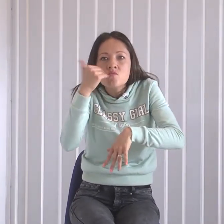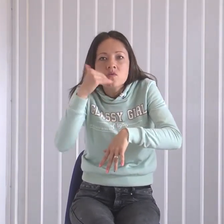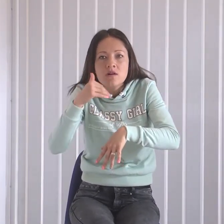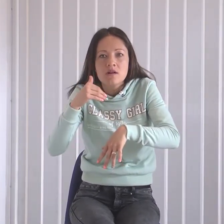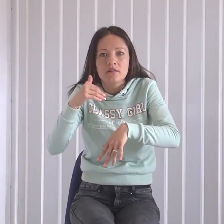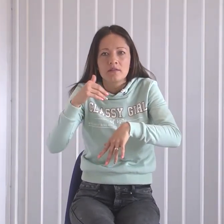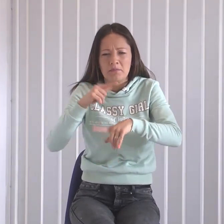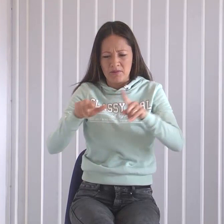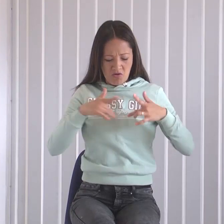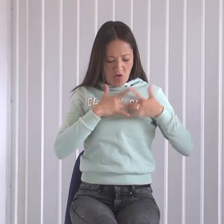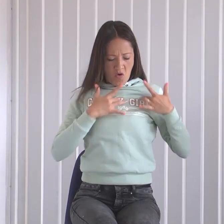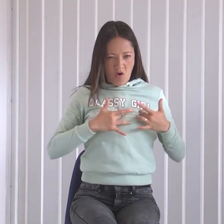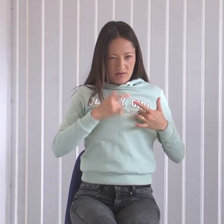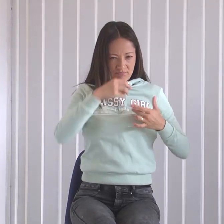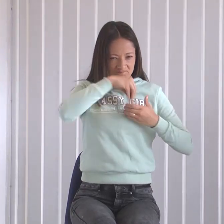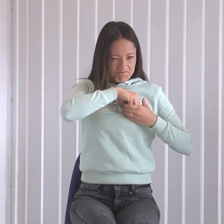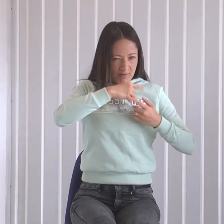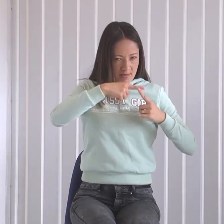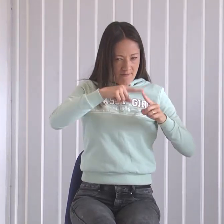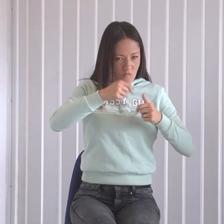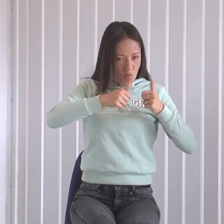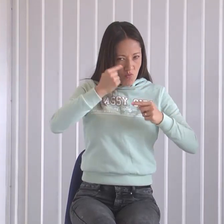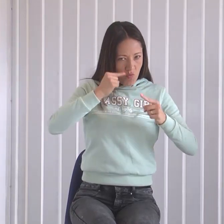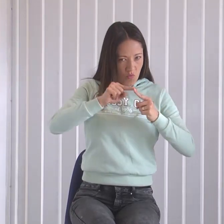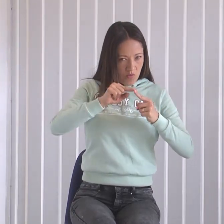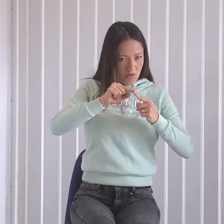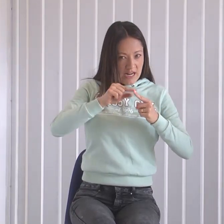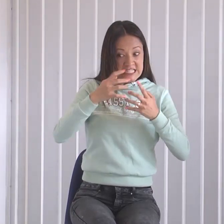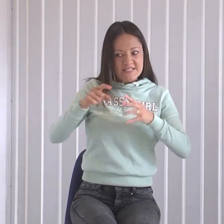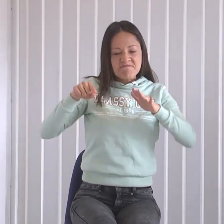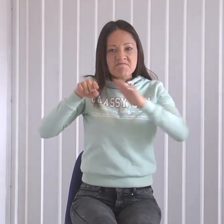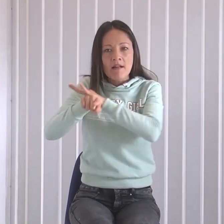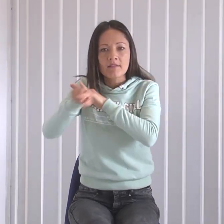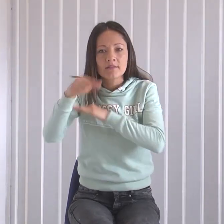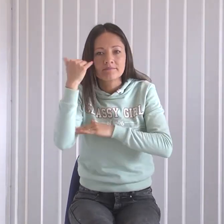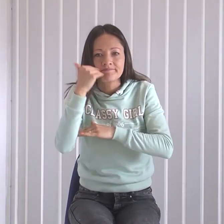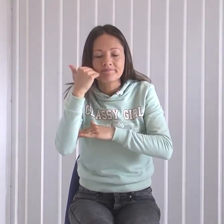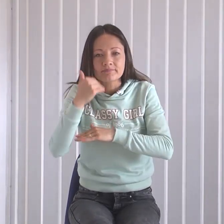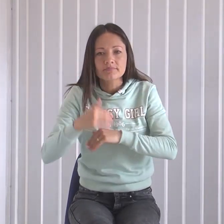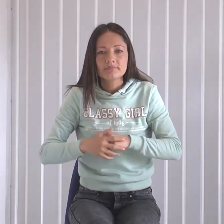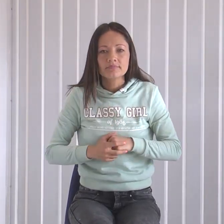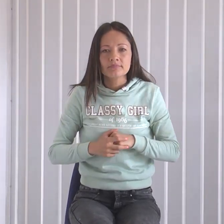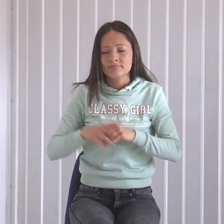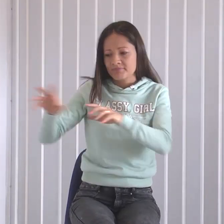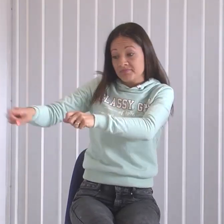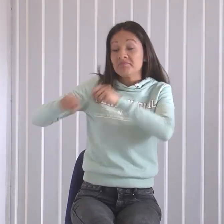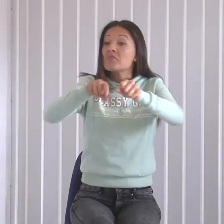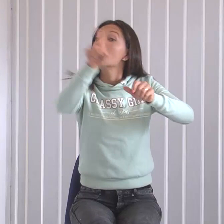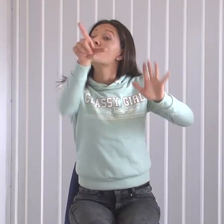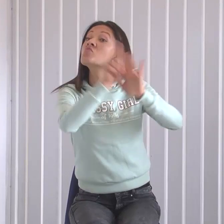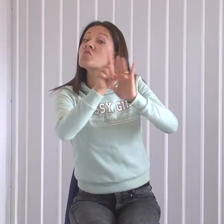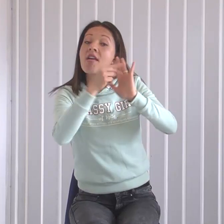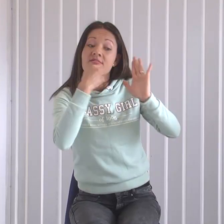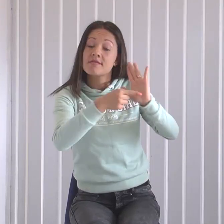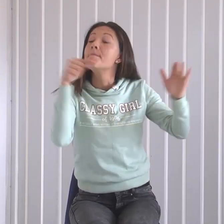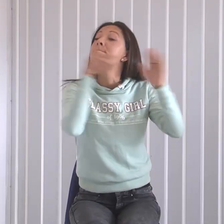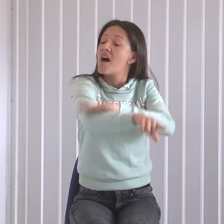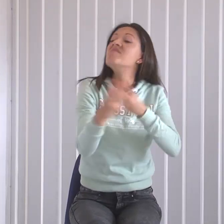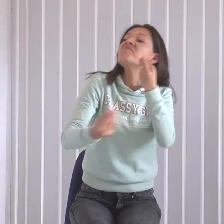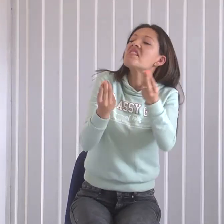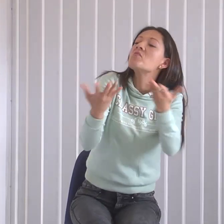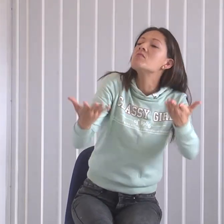pero en el corazón de ellos había algo diferente. ¿Qué? Ellos querían matarla. Señor, en tu ley dice que la matemos. ¿Qué